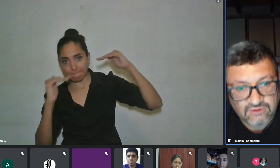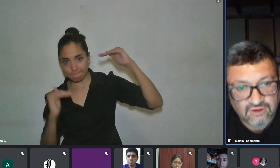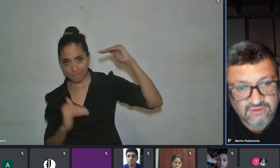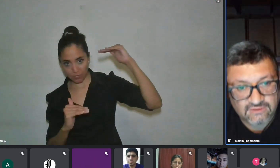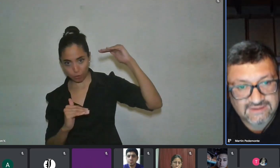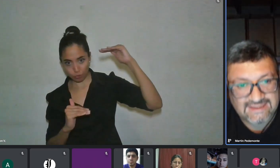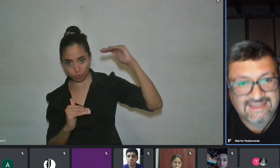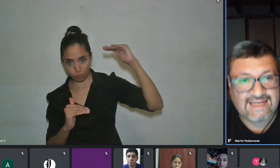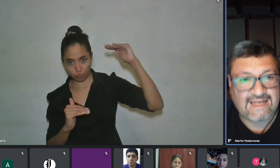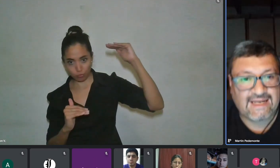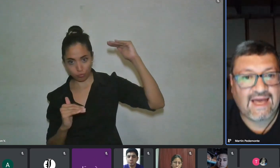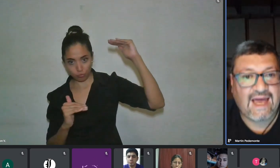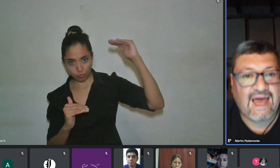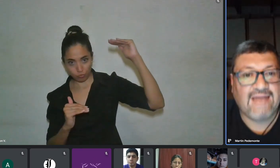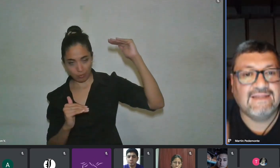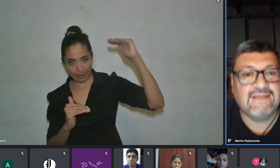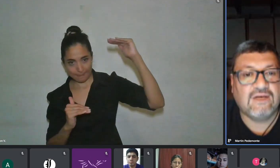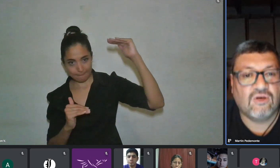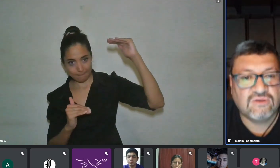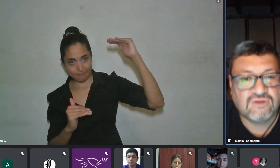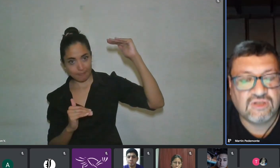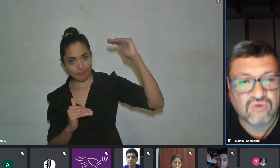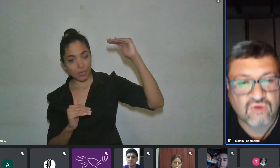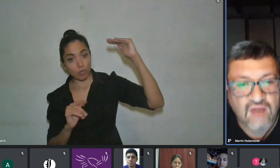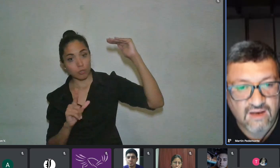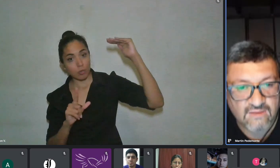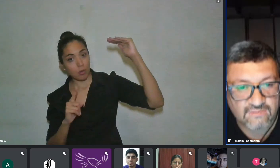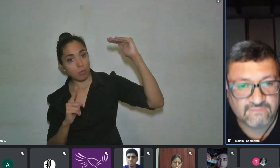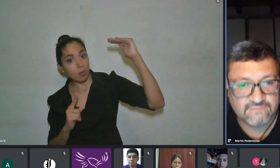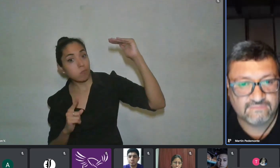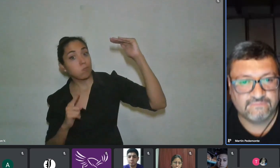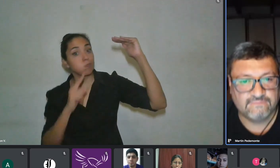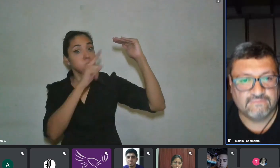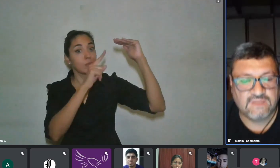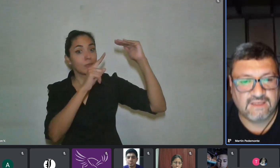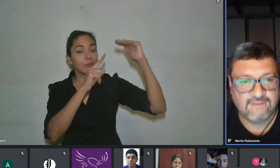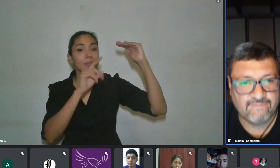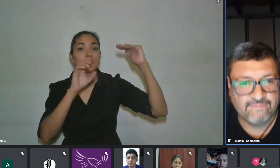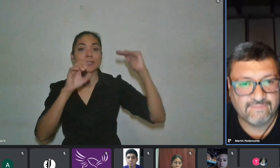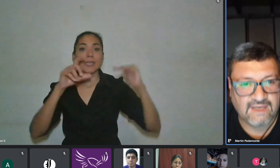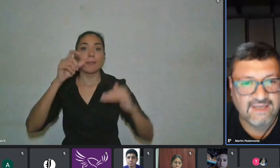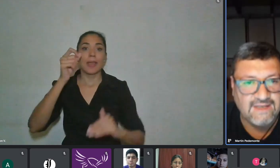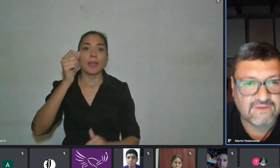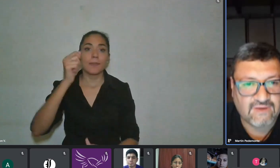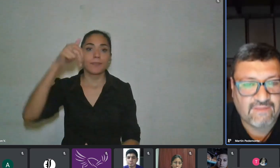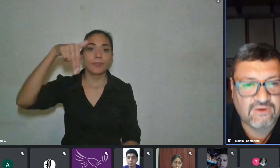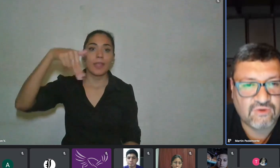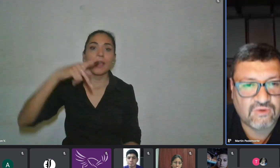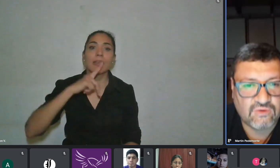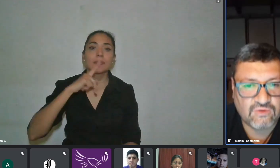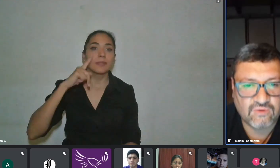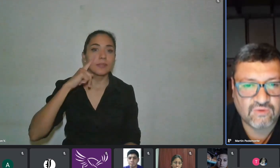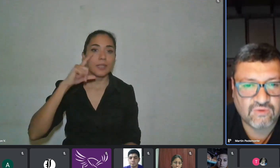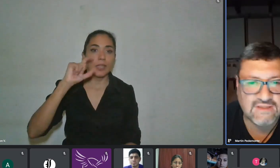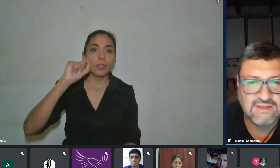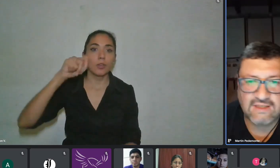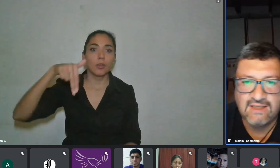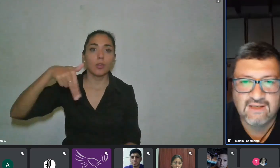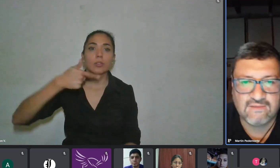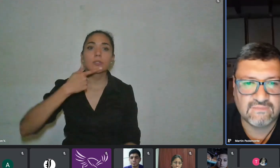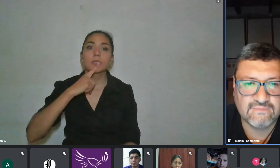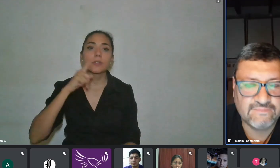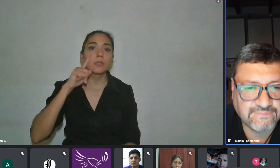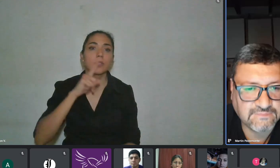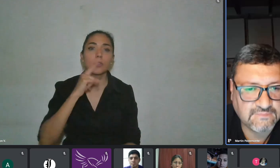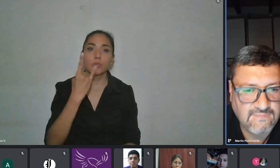de la Constitución, se declara anticonstitucional. ¿Sí? Ahí levantó la mano, no sé